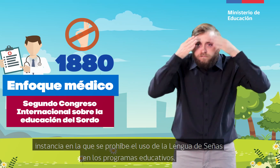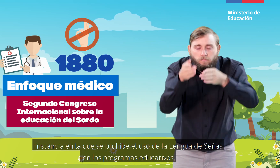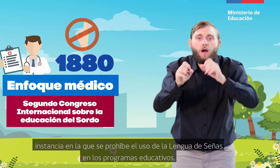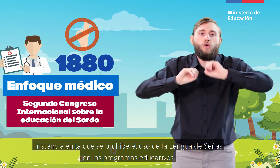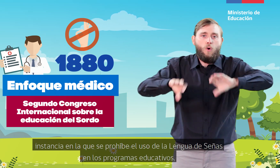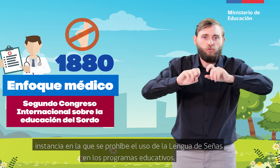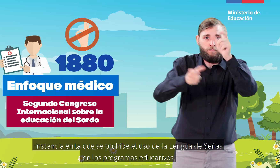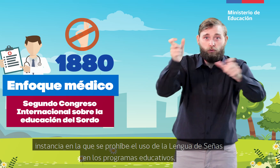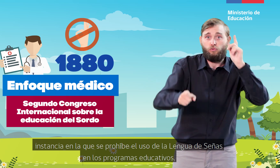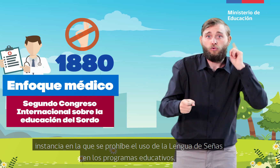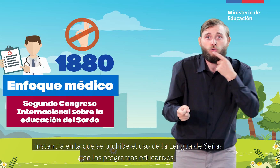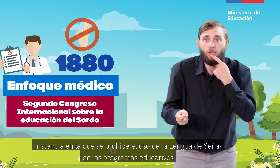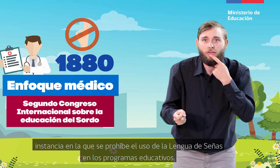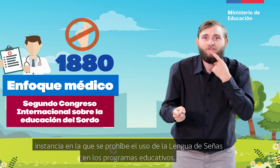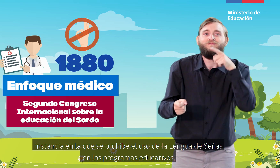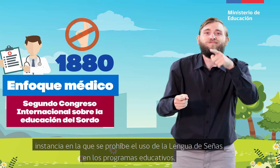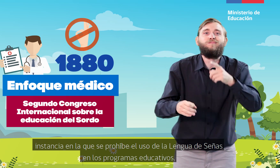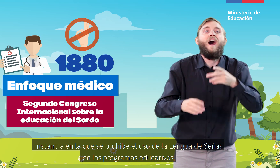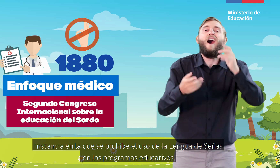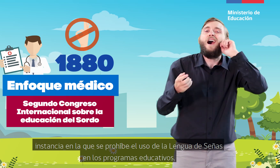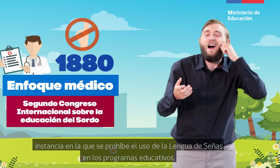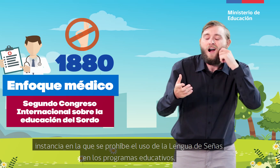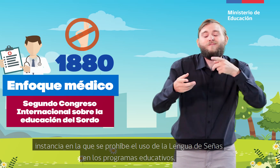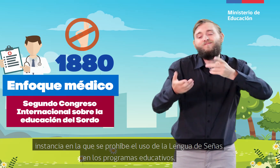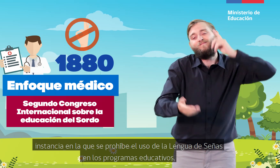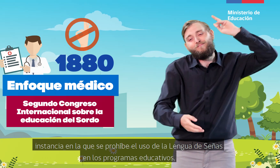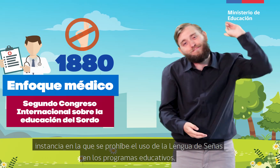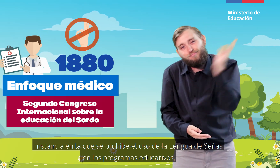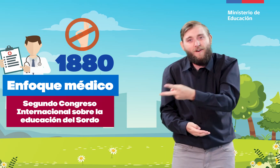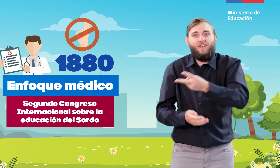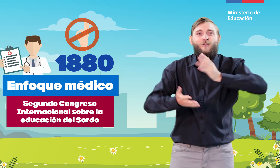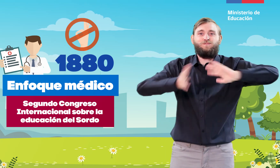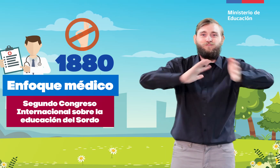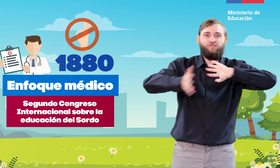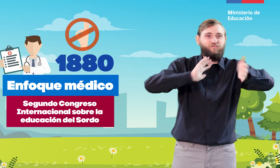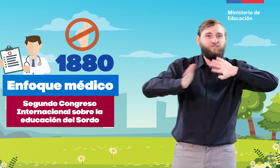Instancia en la que se prohíbe el uso de la lengua de señas en los programas educativos,